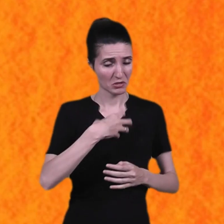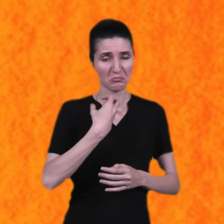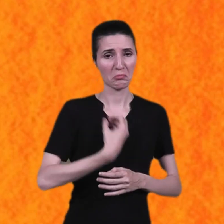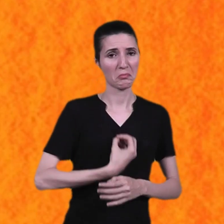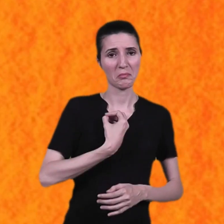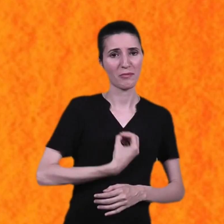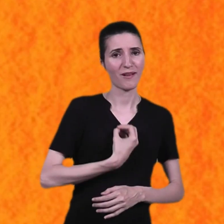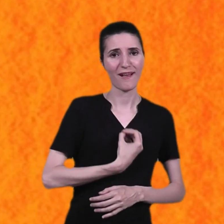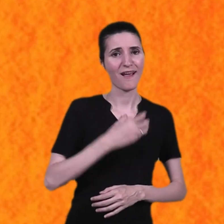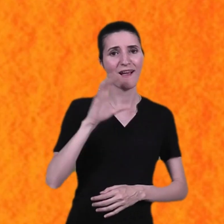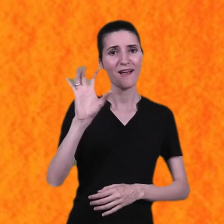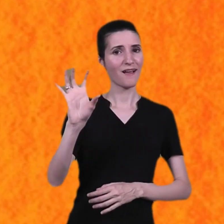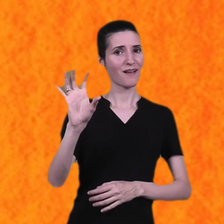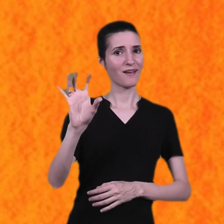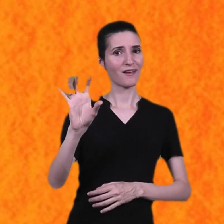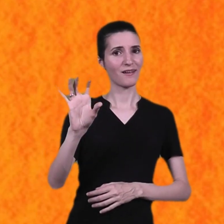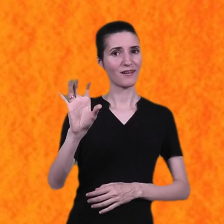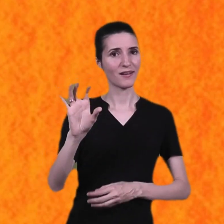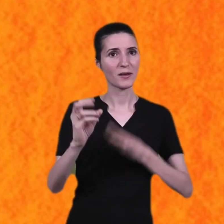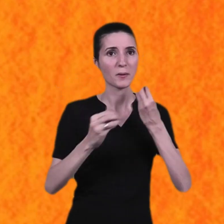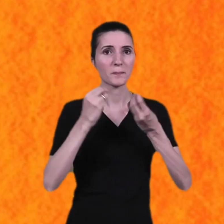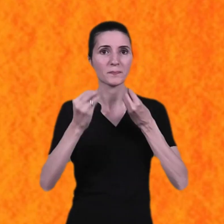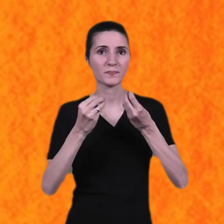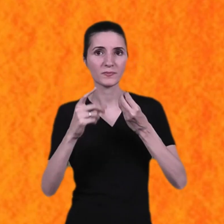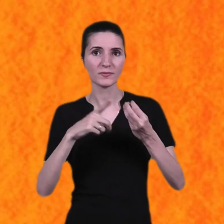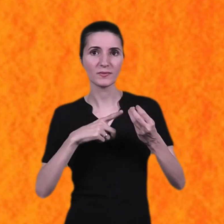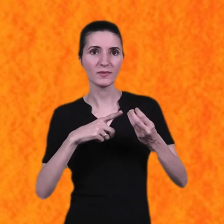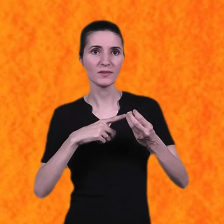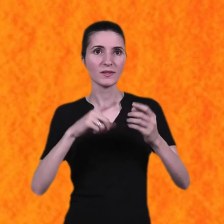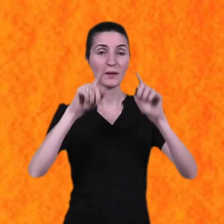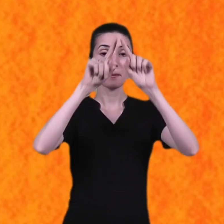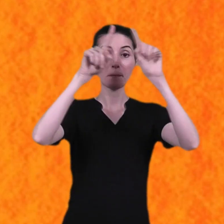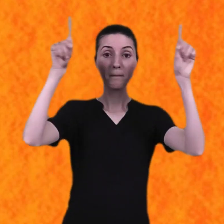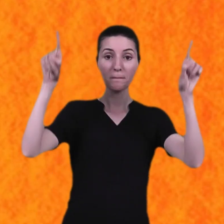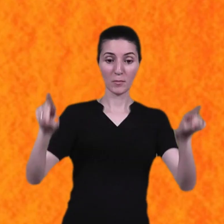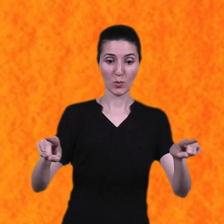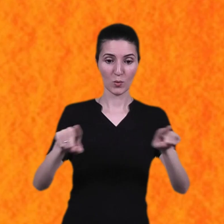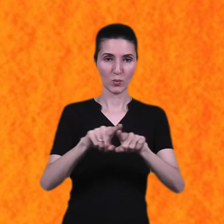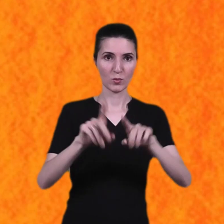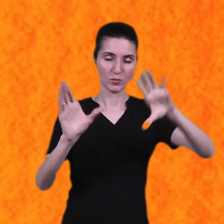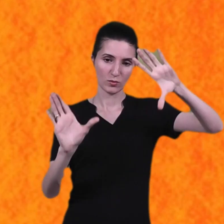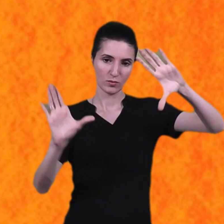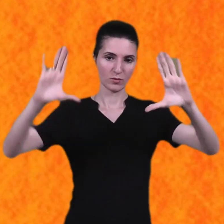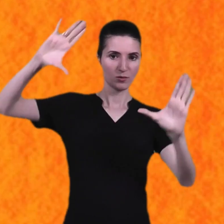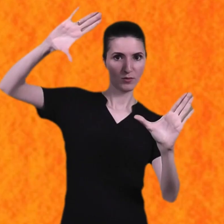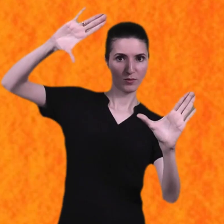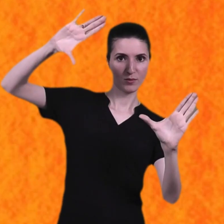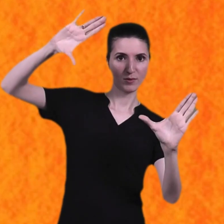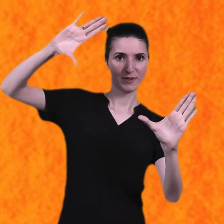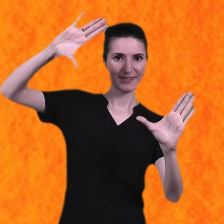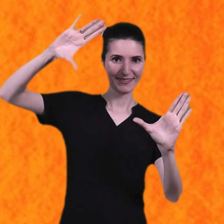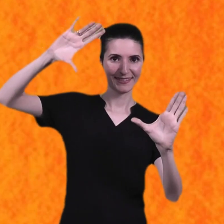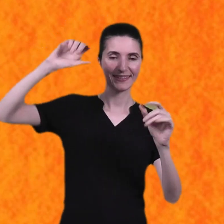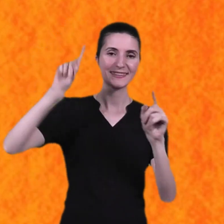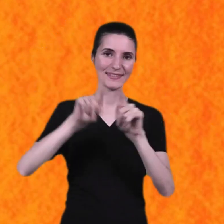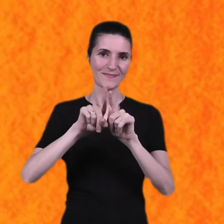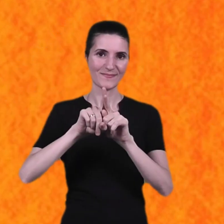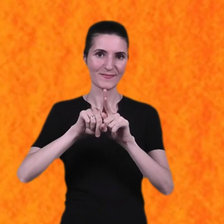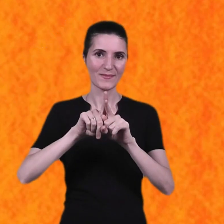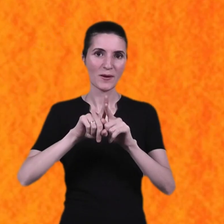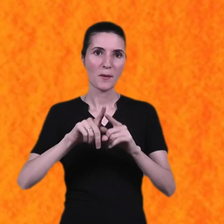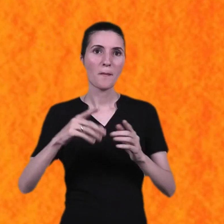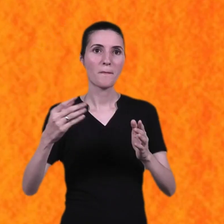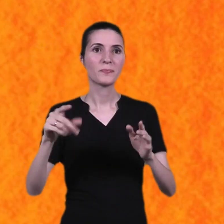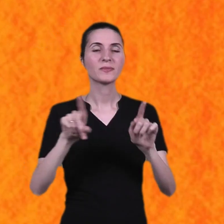que é. Né? Então, ali nós temos essa moldura e dentro dela, né, uma partezinha